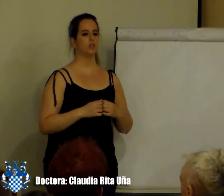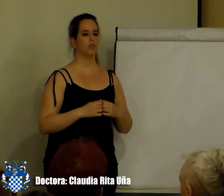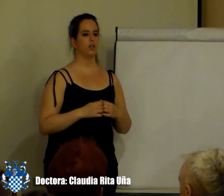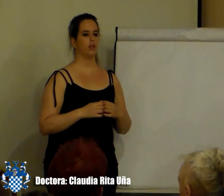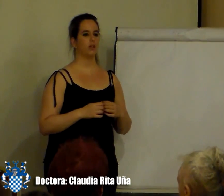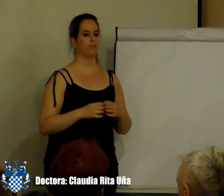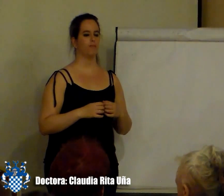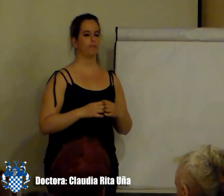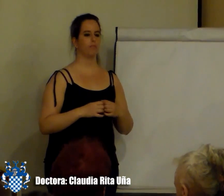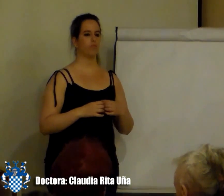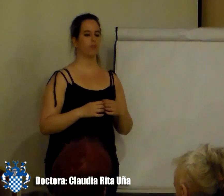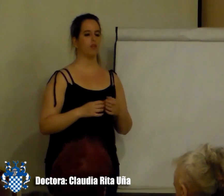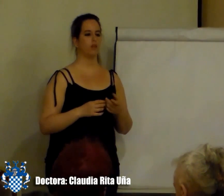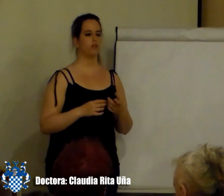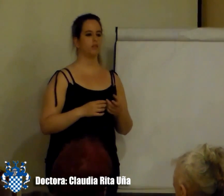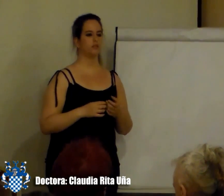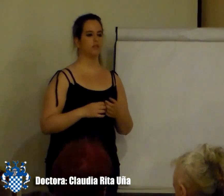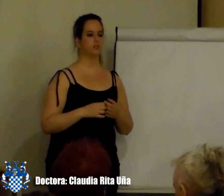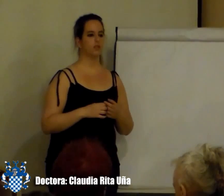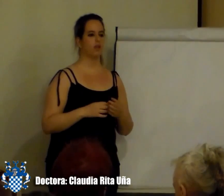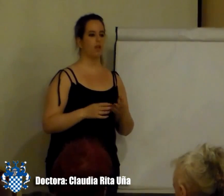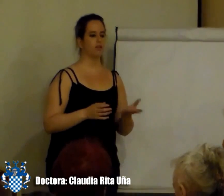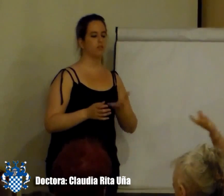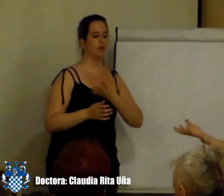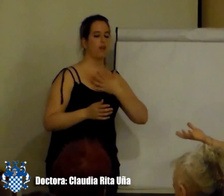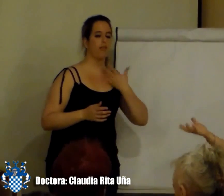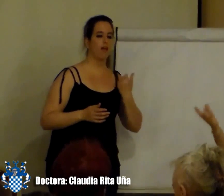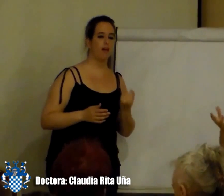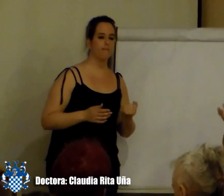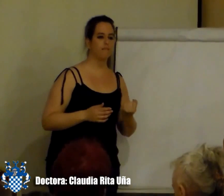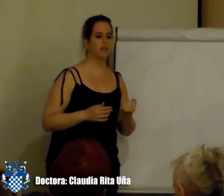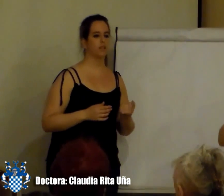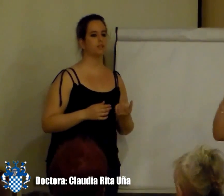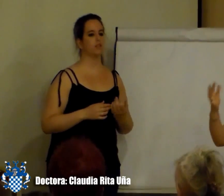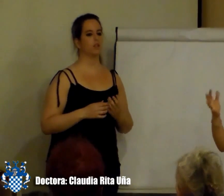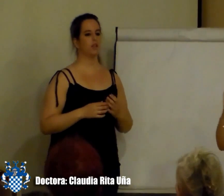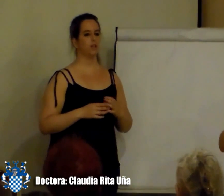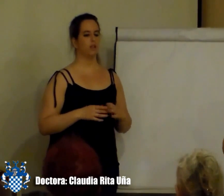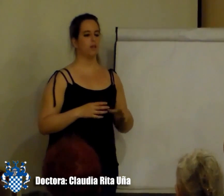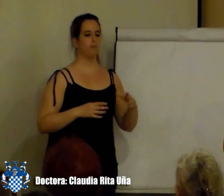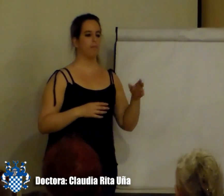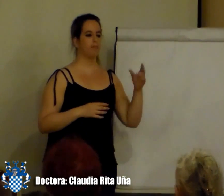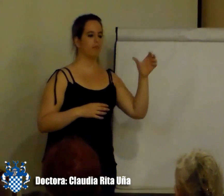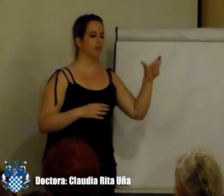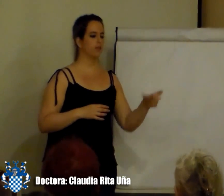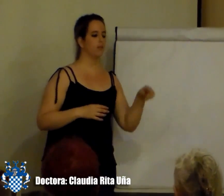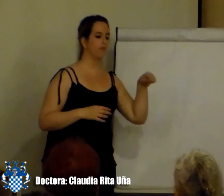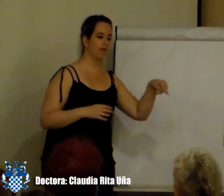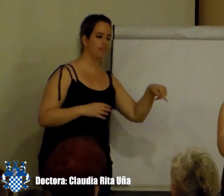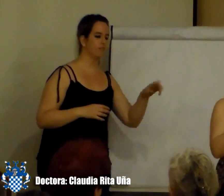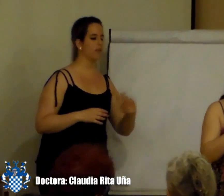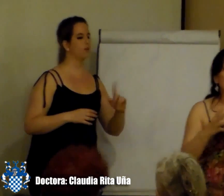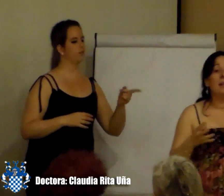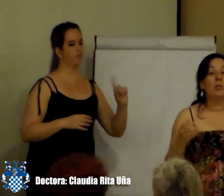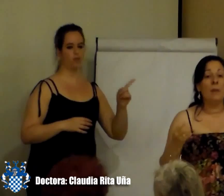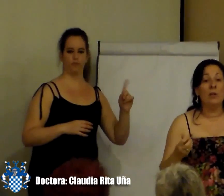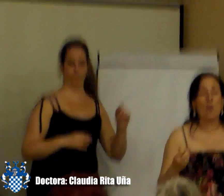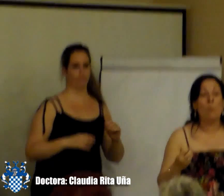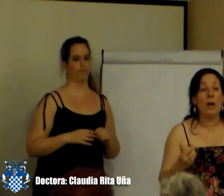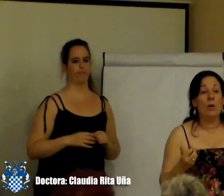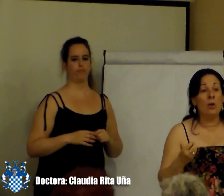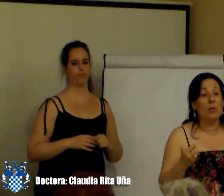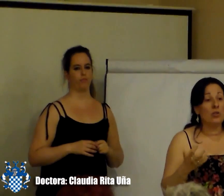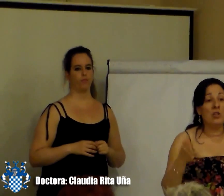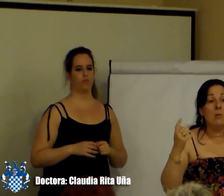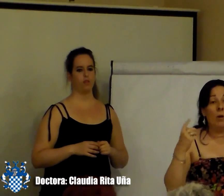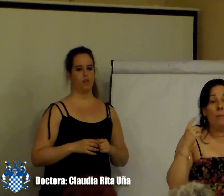son agradables o satisfactorias para otra persona o paciente. Para los pacientes con fibromialgia pueden ser tomados